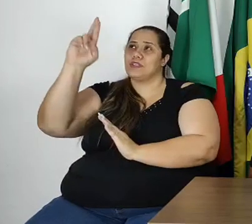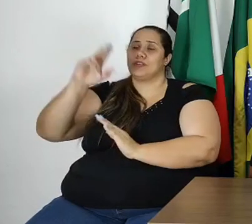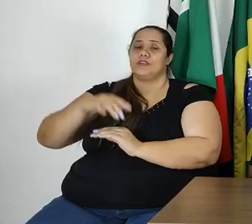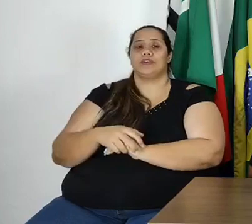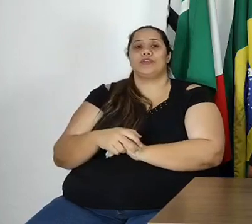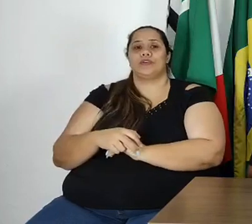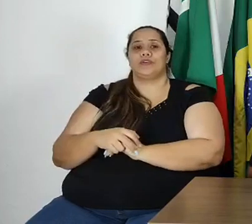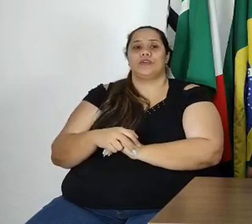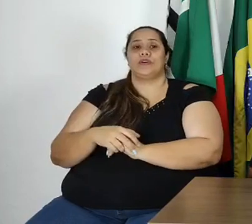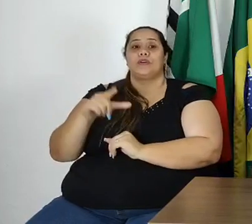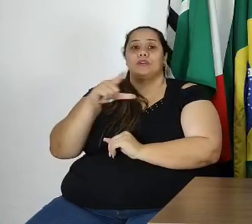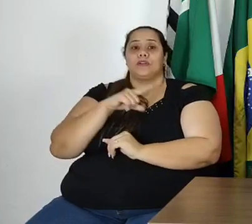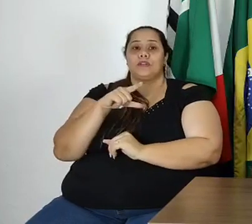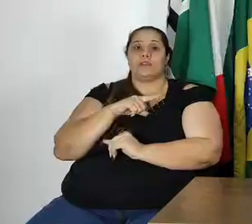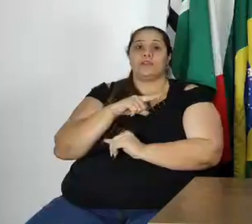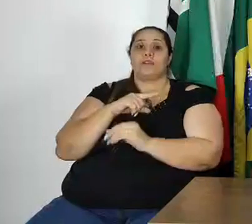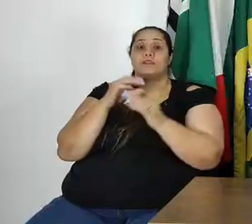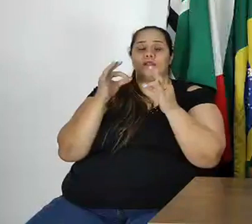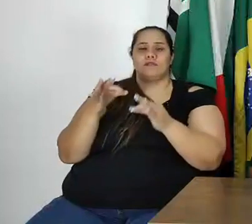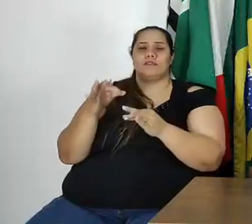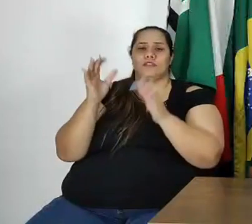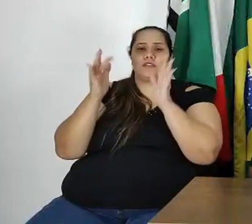Jesus seja o nosso caminho?